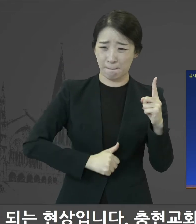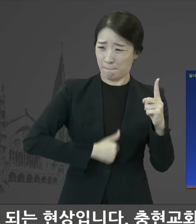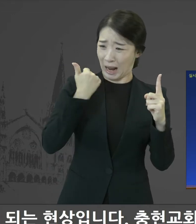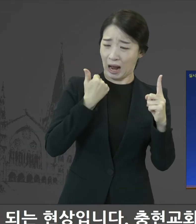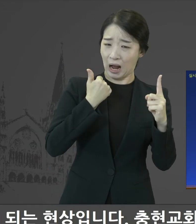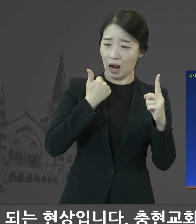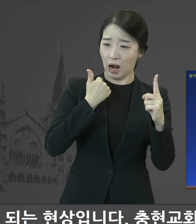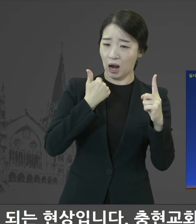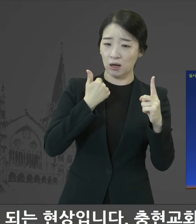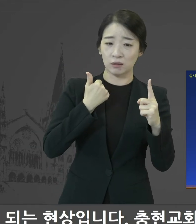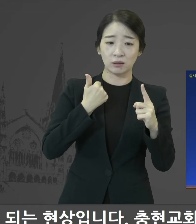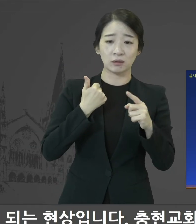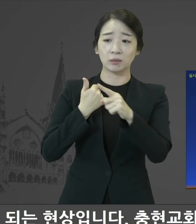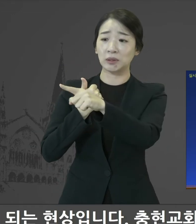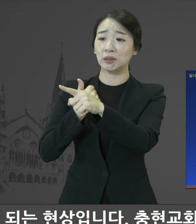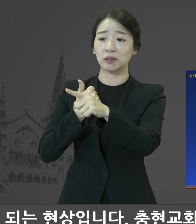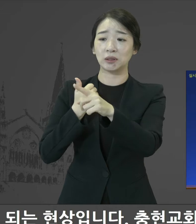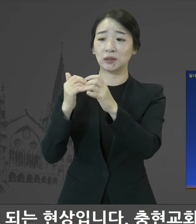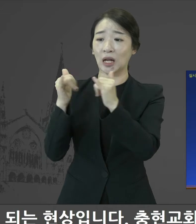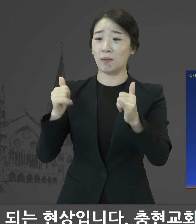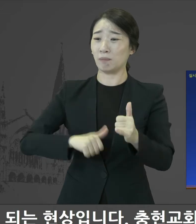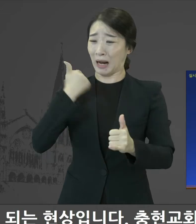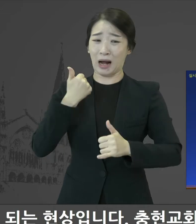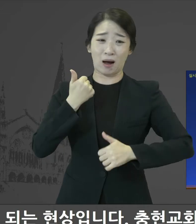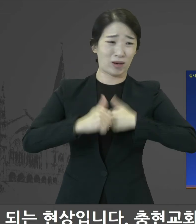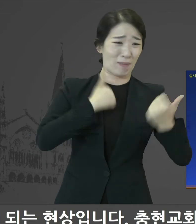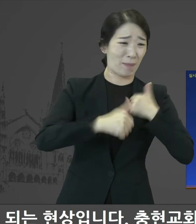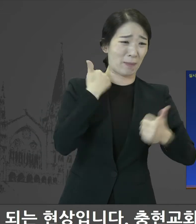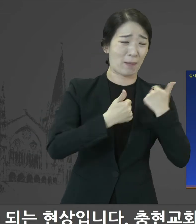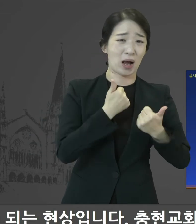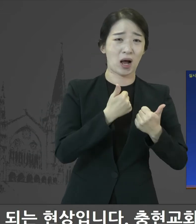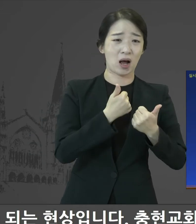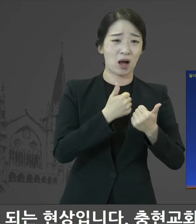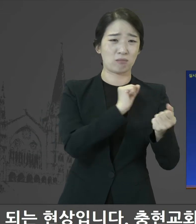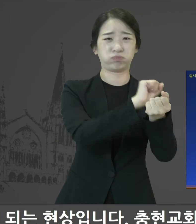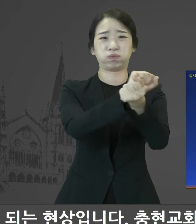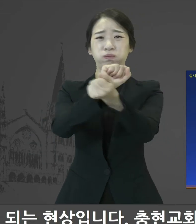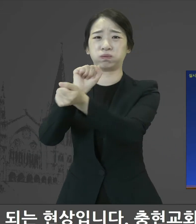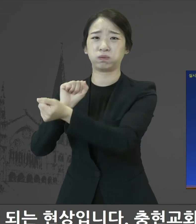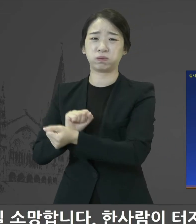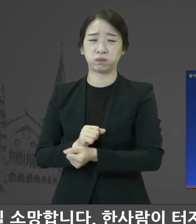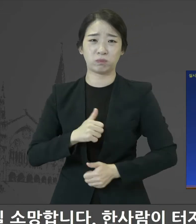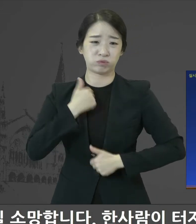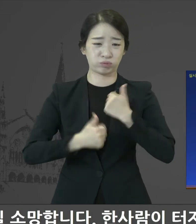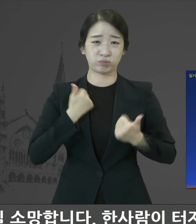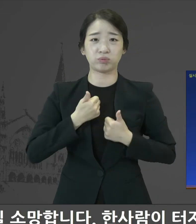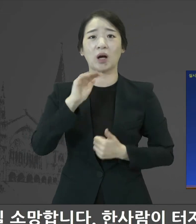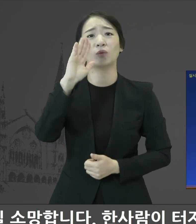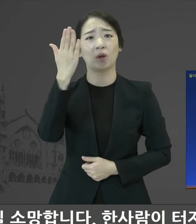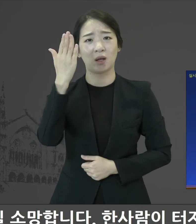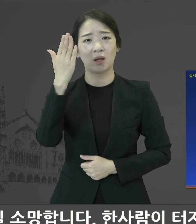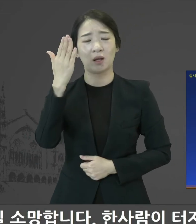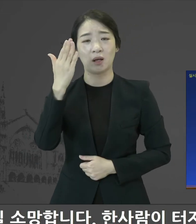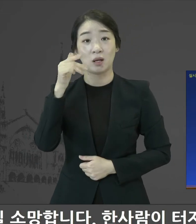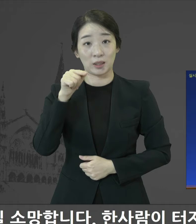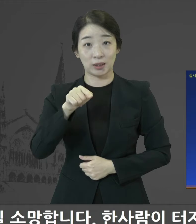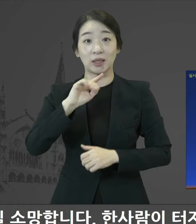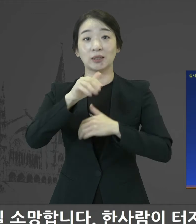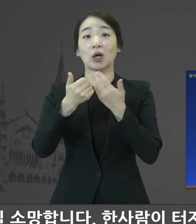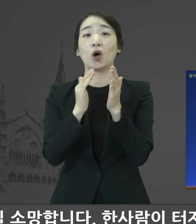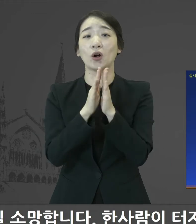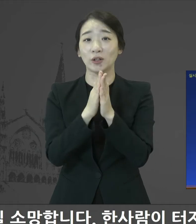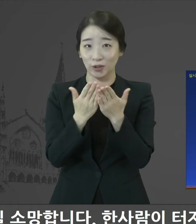폭발력이 굉장히 강한데요, 여러 사람이 막 동시에 터지는 거예요. 그러면 이거 정말 난장판 되죠. 성경에 이 장면을 보여주는